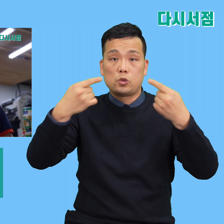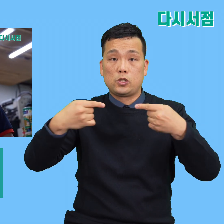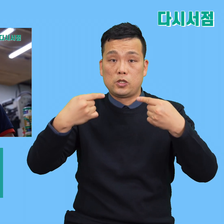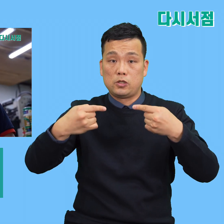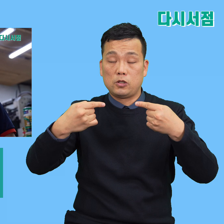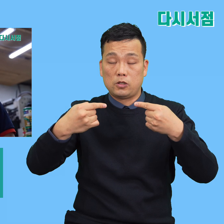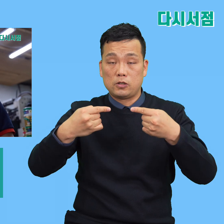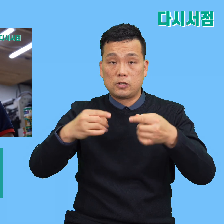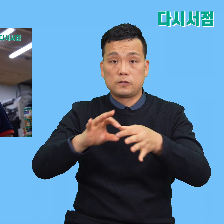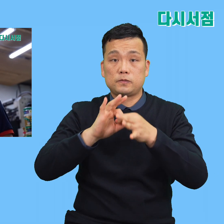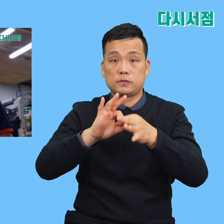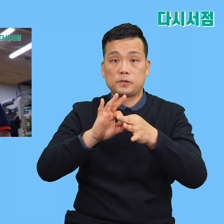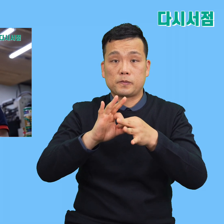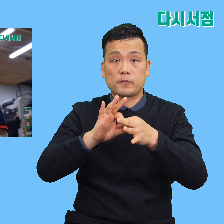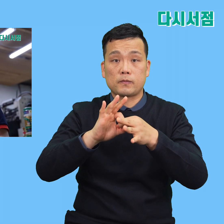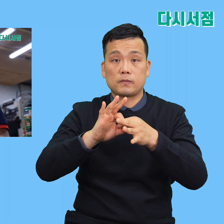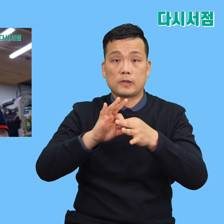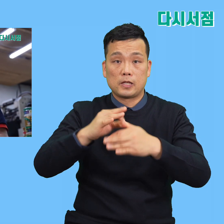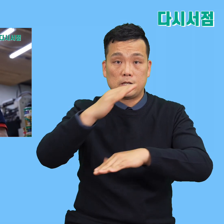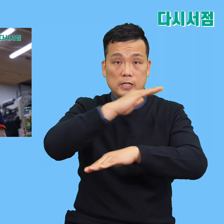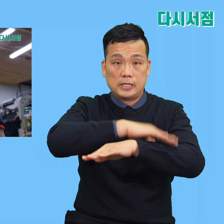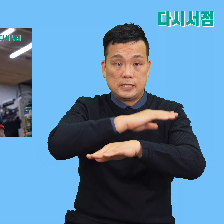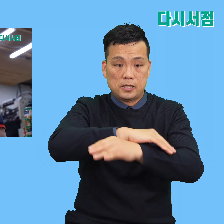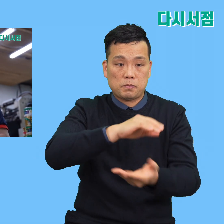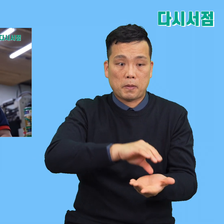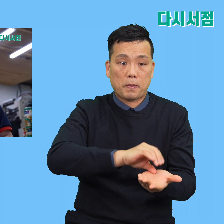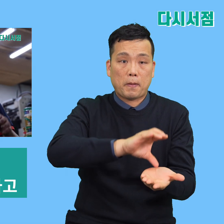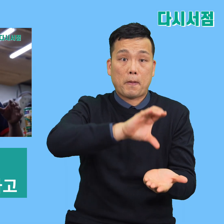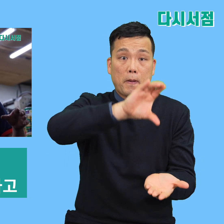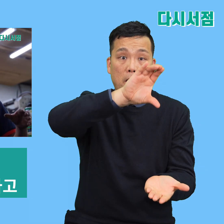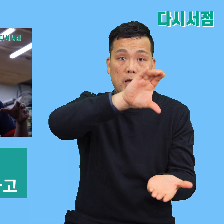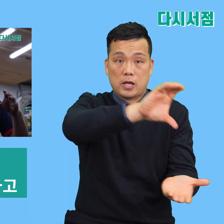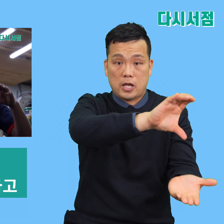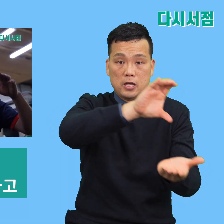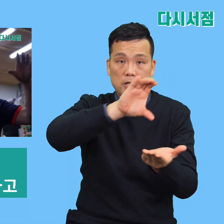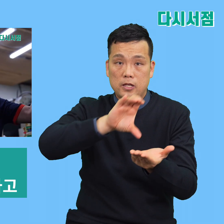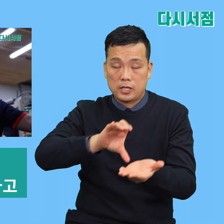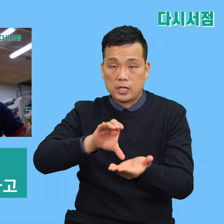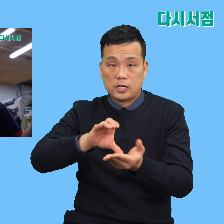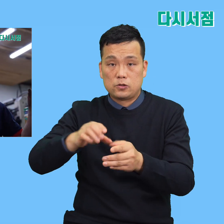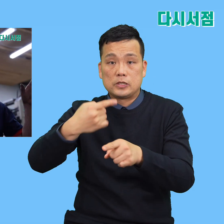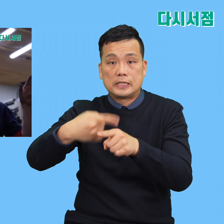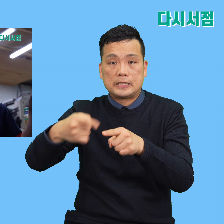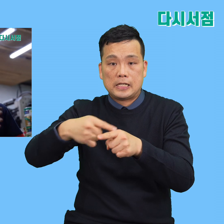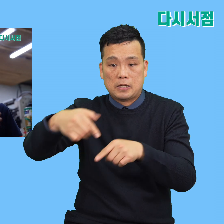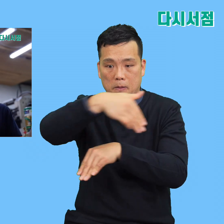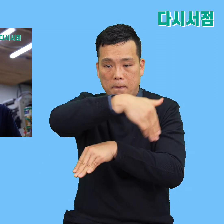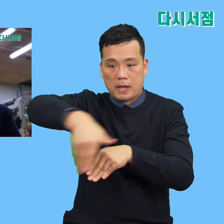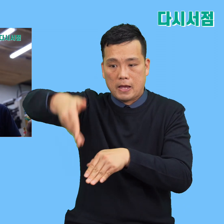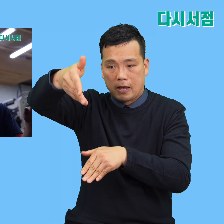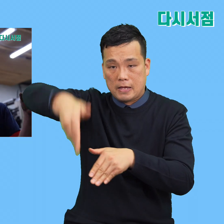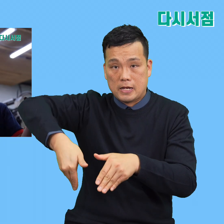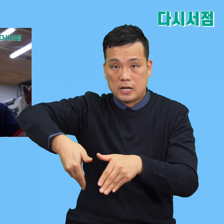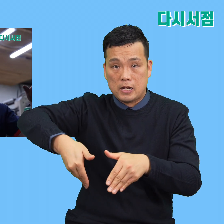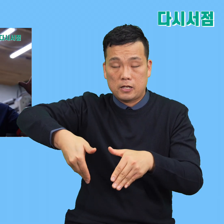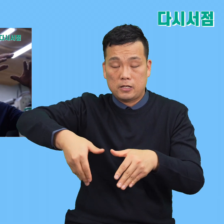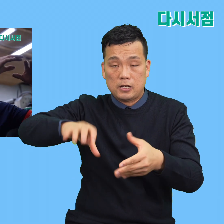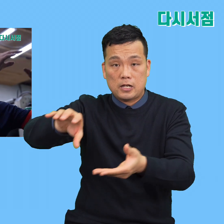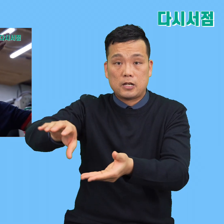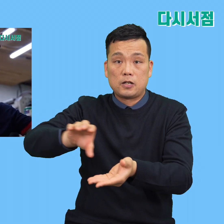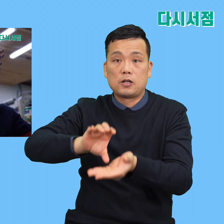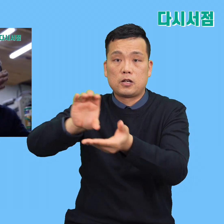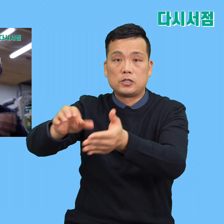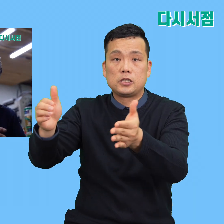종이가 들어갔고, 그 다음에 이제 기계에서 인쇄를 해갖고, 그 다음에 이제 박스집 도무선으로 박스집을 또 가요. 그럼 박스집에서